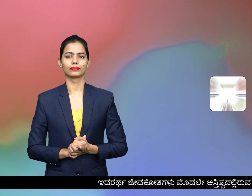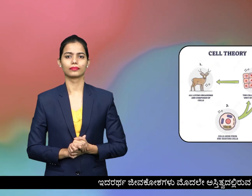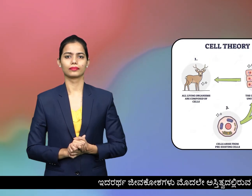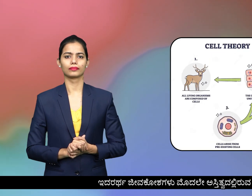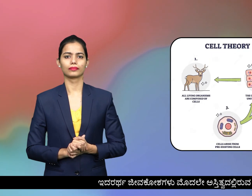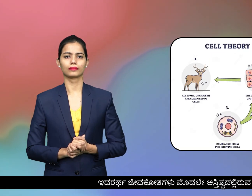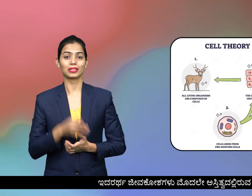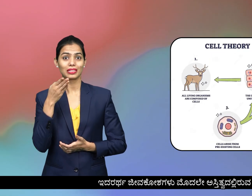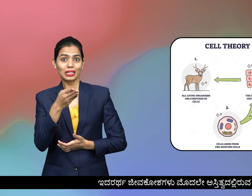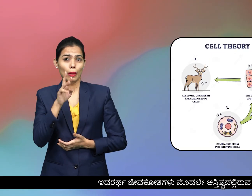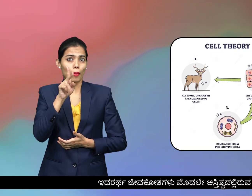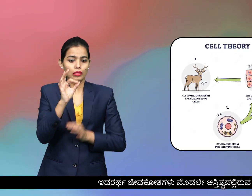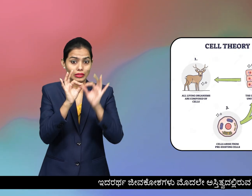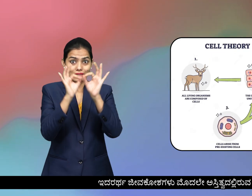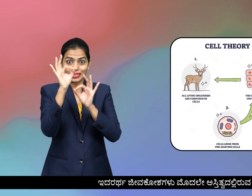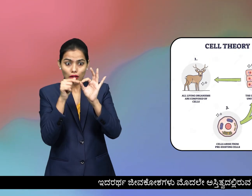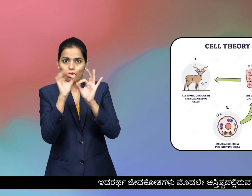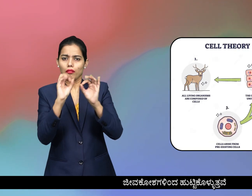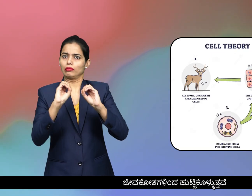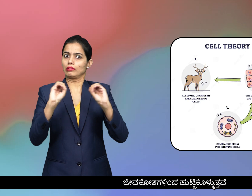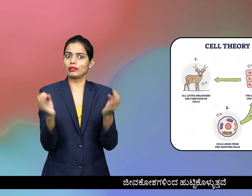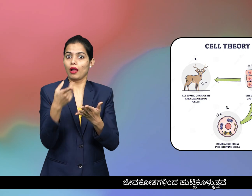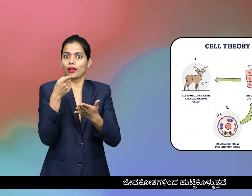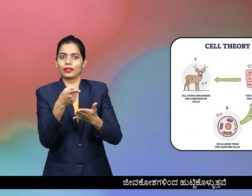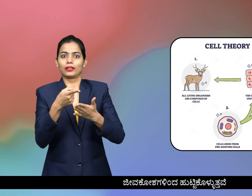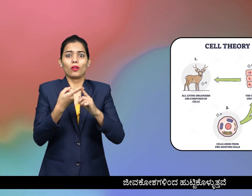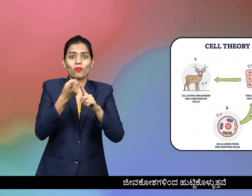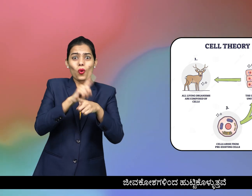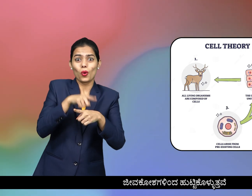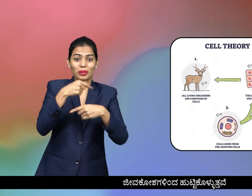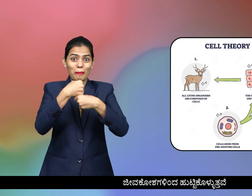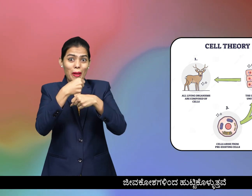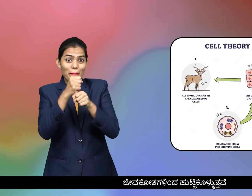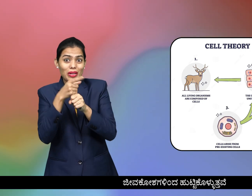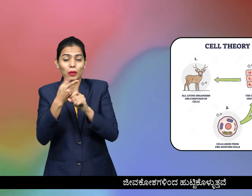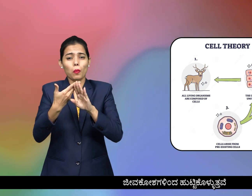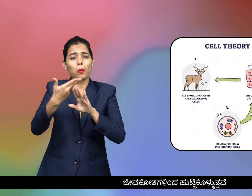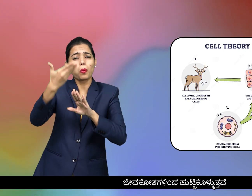ಇದರರ್ಥ ಜೀವಕೋಶಗಳು ಮೊದಲೇ ಅಸ್ತಿತ್ವದಲ್ಲಿರುವ ಜೀವಕೋಶಗಳಿಂದ ಹುಟ್ಟಿಕೊಳ್ಳುತ್ತವೆ